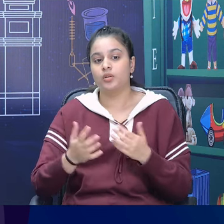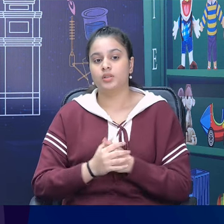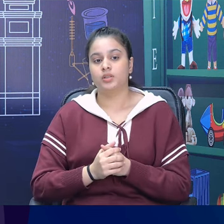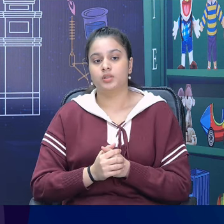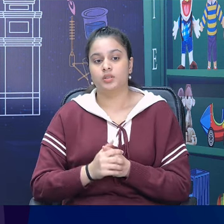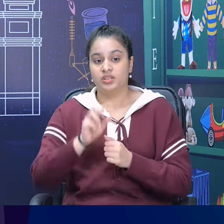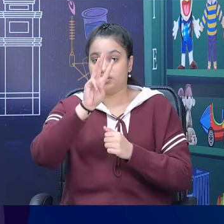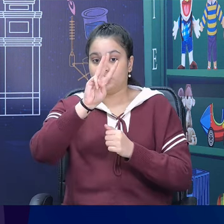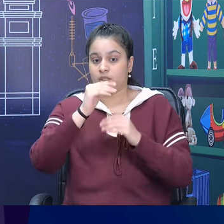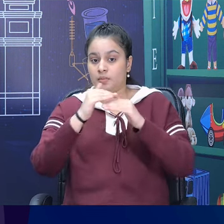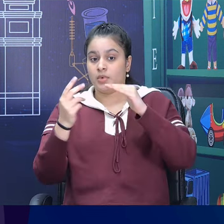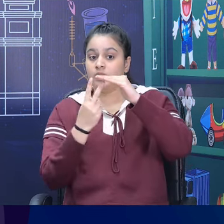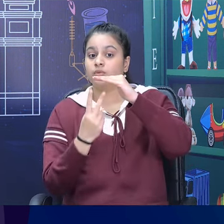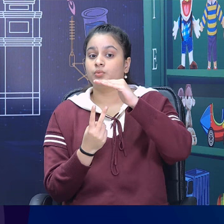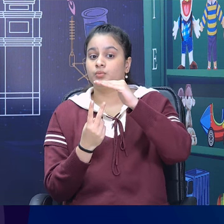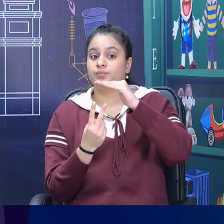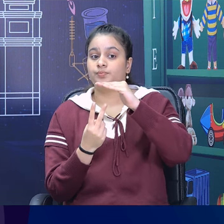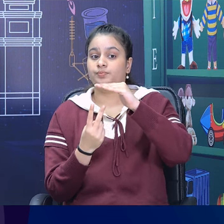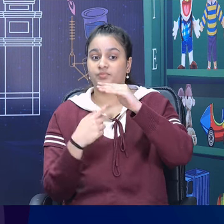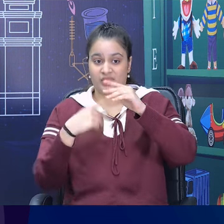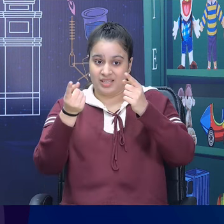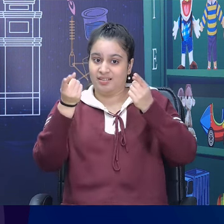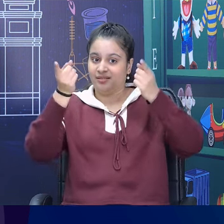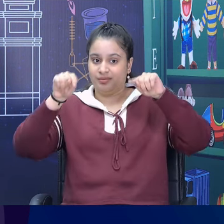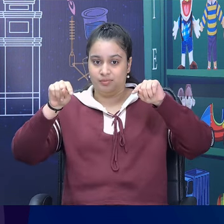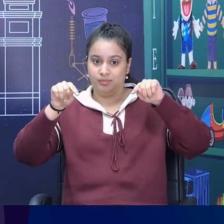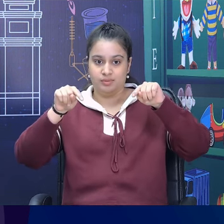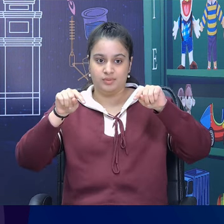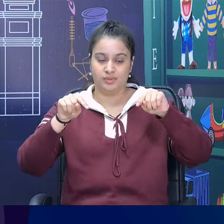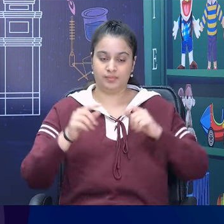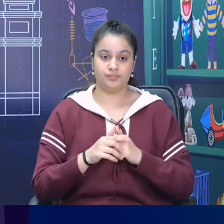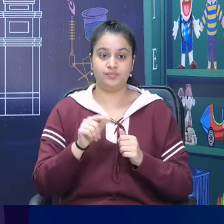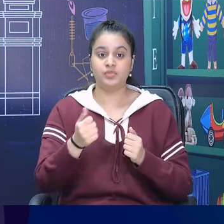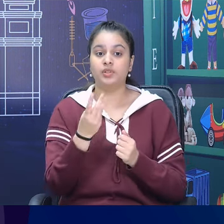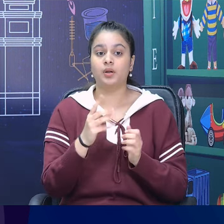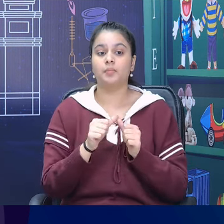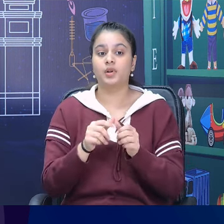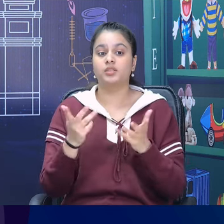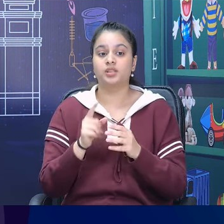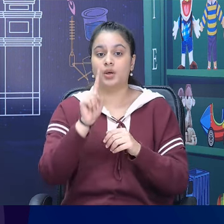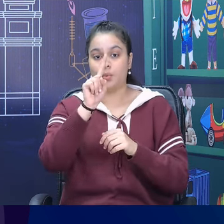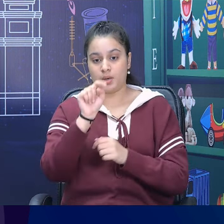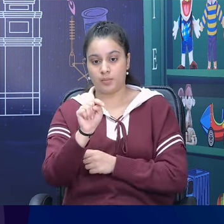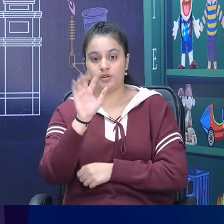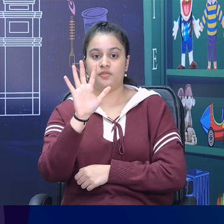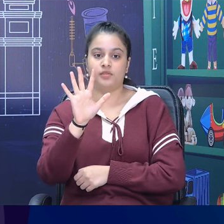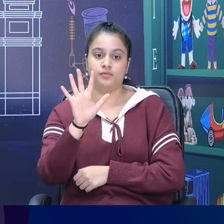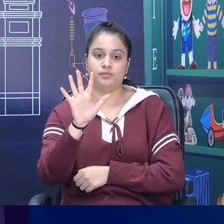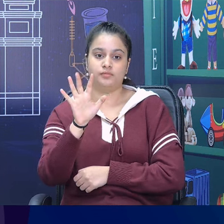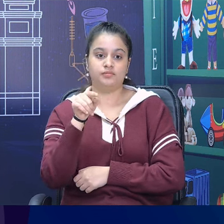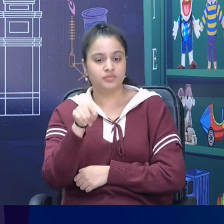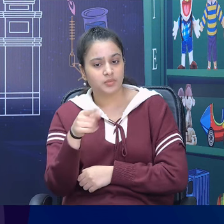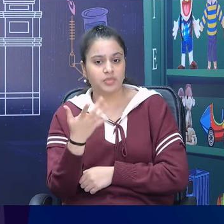3/2 3/2 को अब आप जब डिवाइड करेंगे तो आपको नंबर जो आपको मिलेगा वो मिलेगा 1.5 तो ये भी एक तरह का